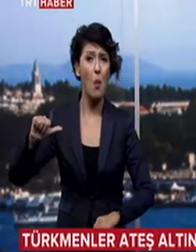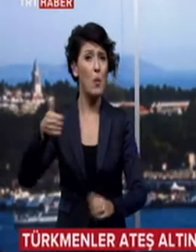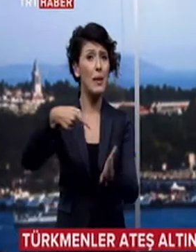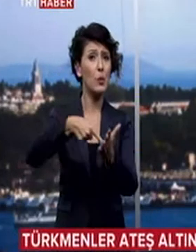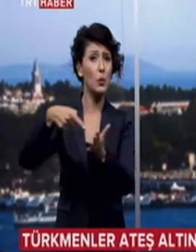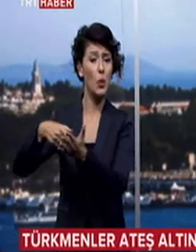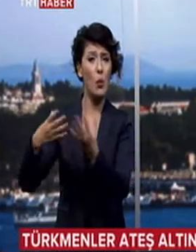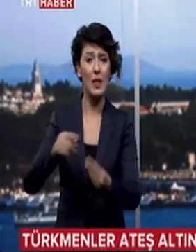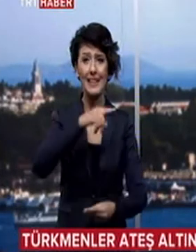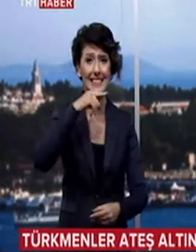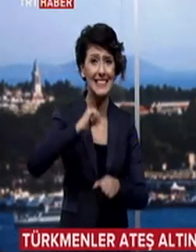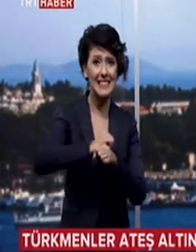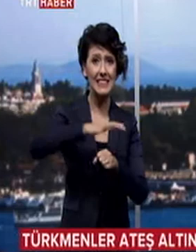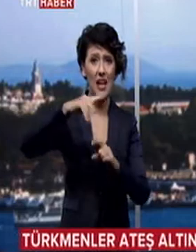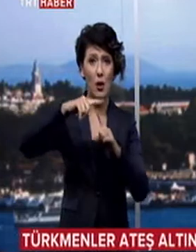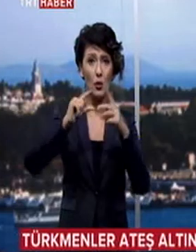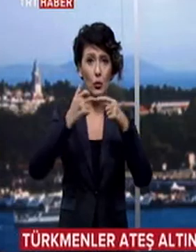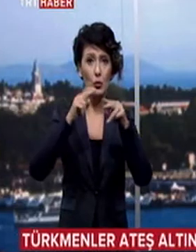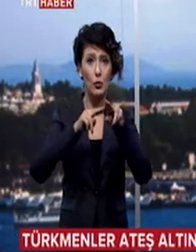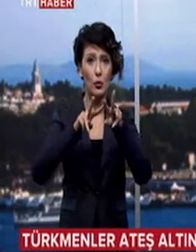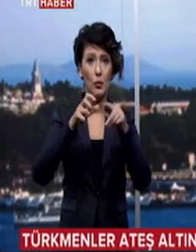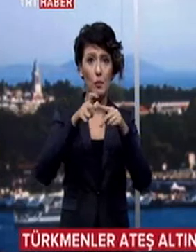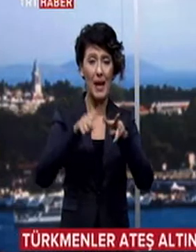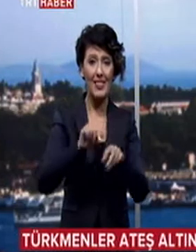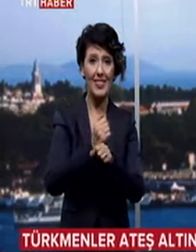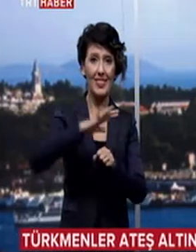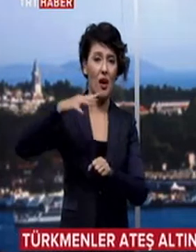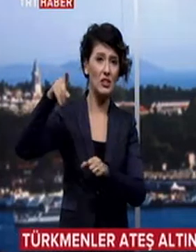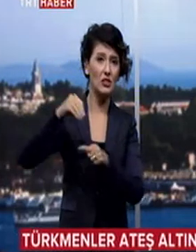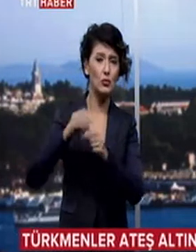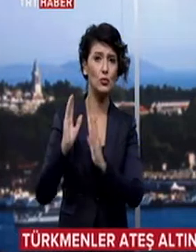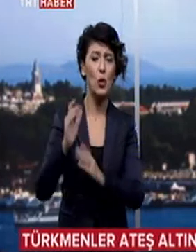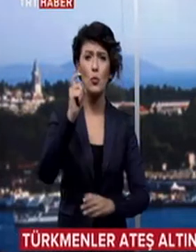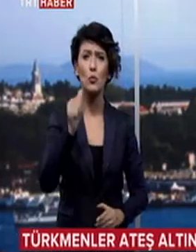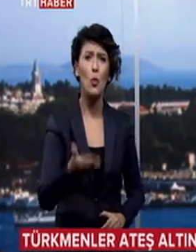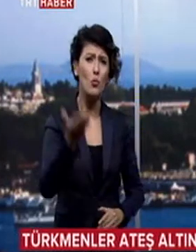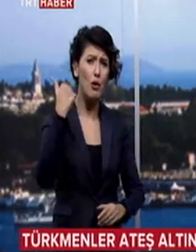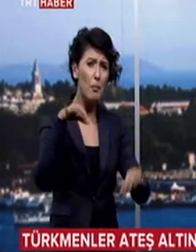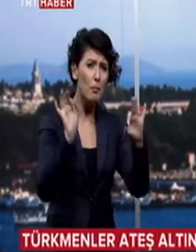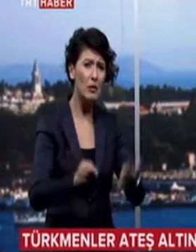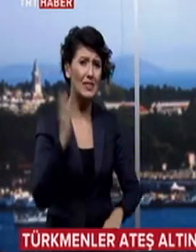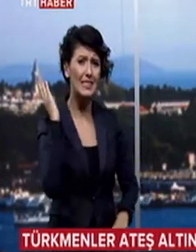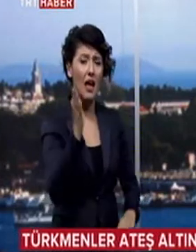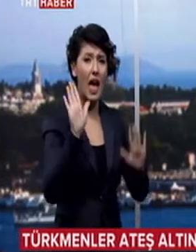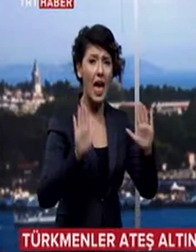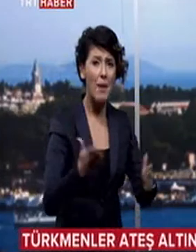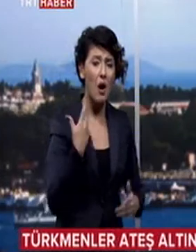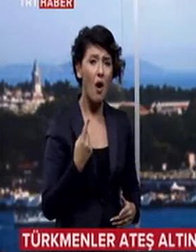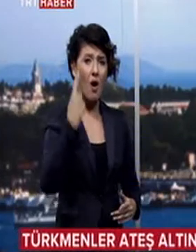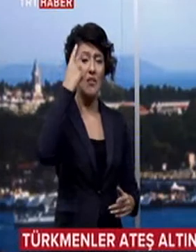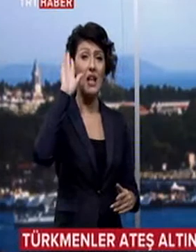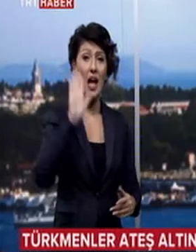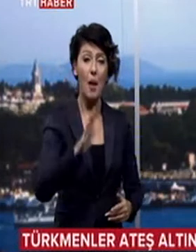stratejik noktalar olan Kızıldağ ve Türkmen Dağı'nda sürüyor. 9 gün önce başlatılan saldırılar